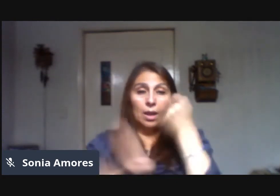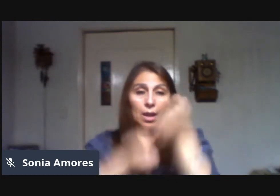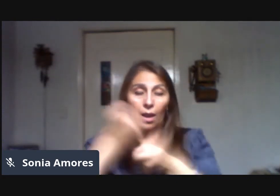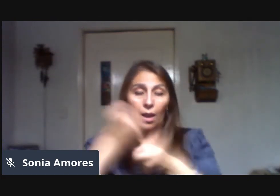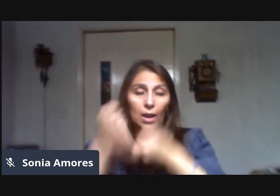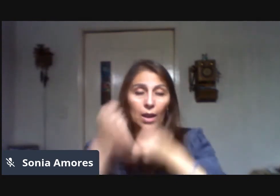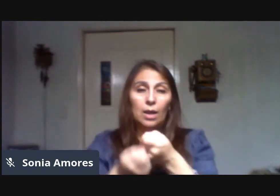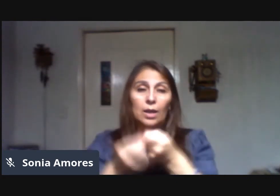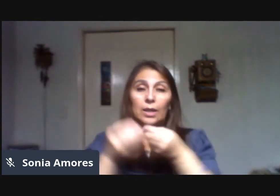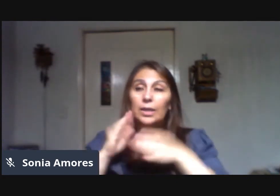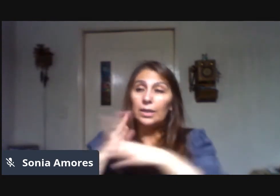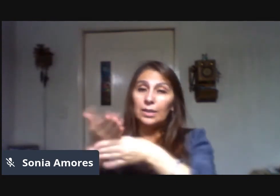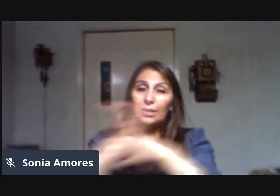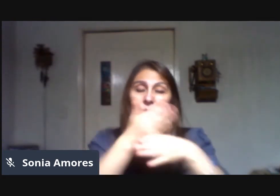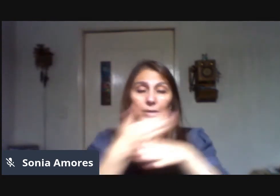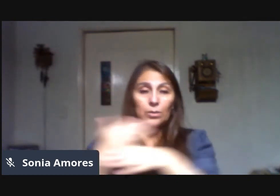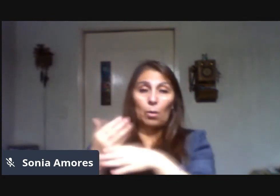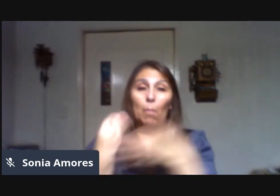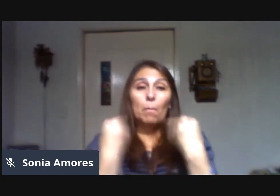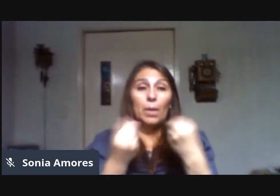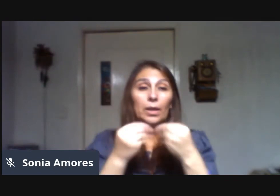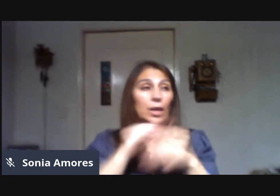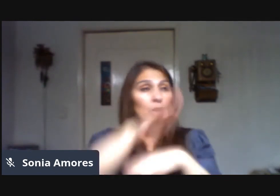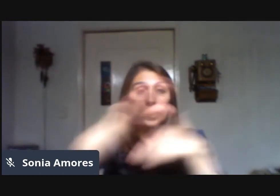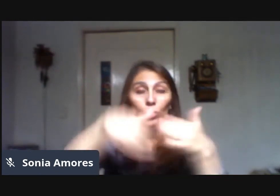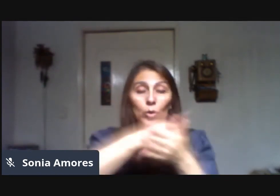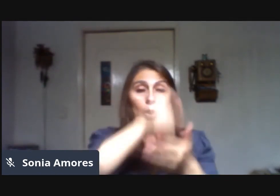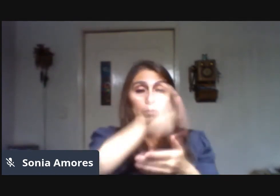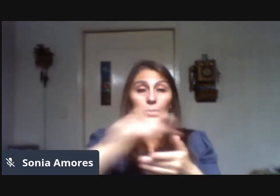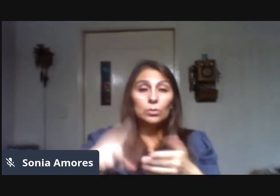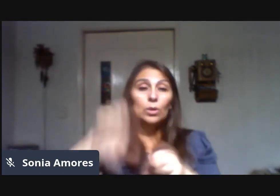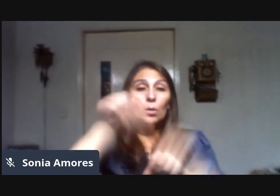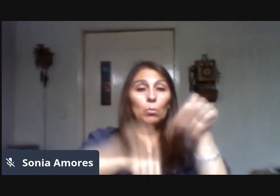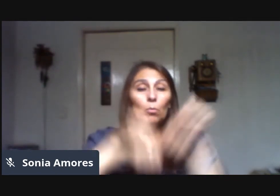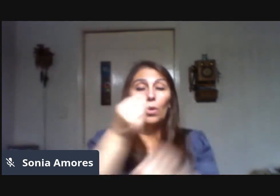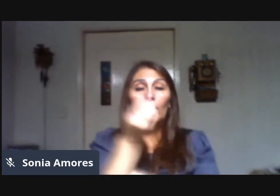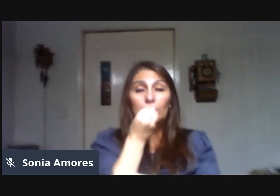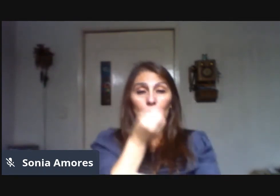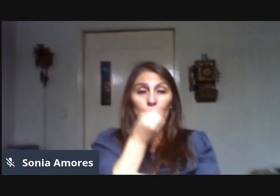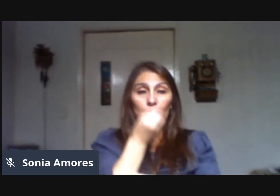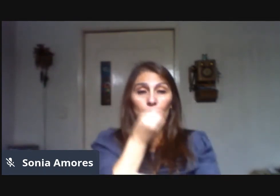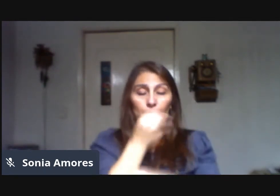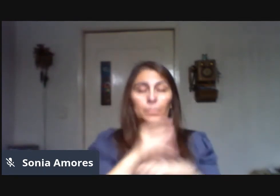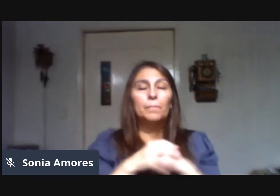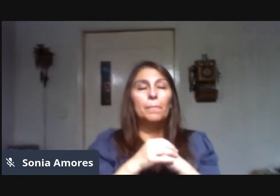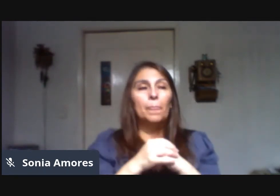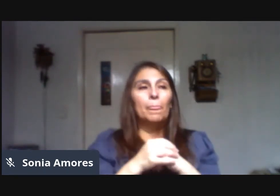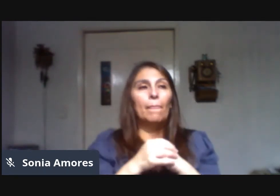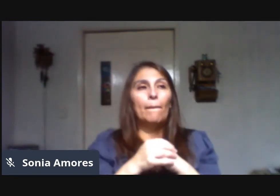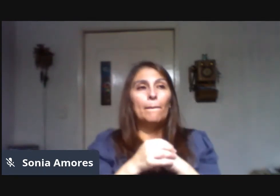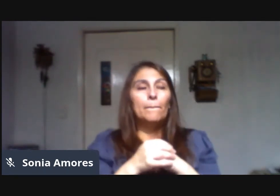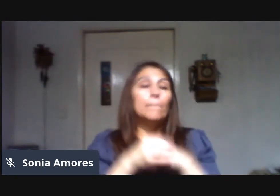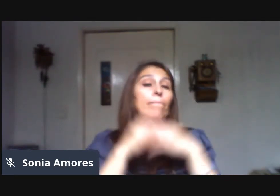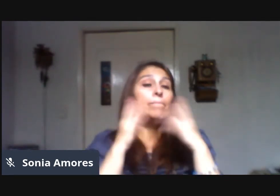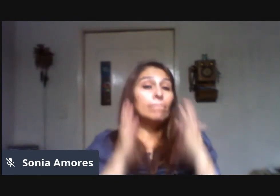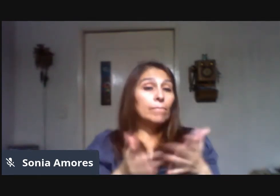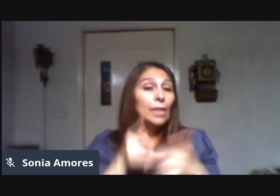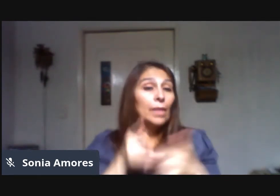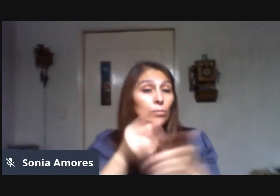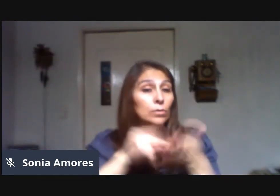gente se alimente. Tenemos que pensarlo así. Y en ese sentido sí tienen que haber desde el Estado